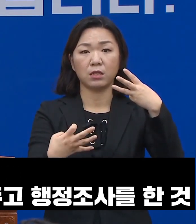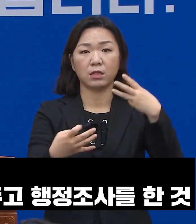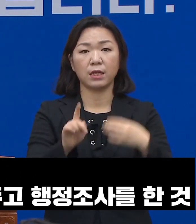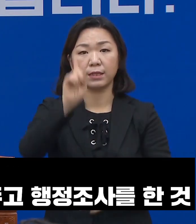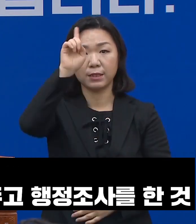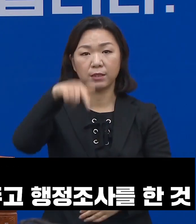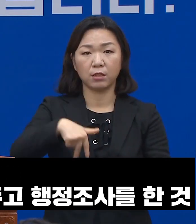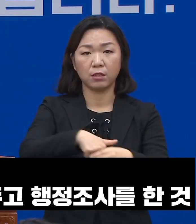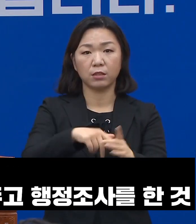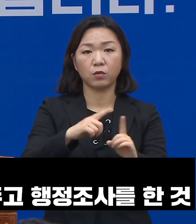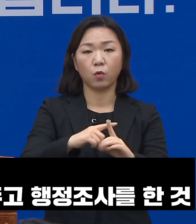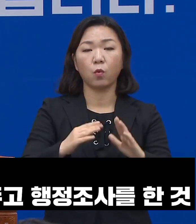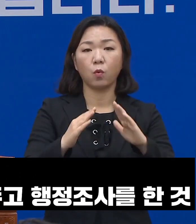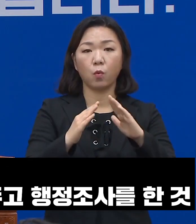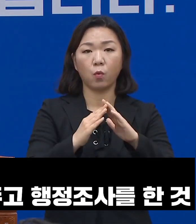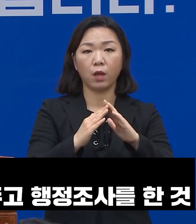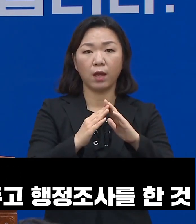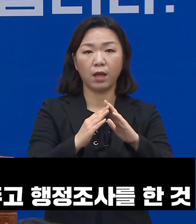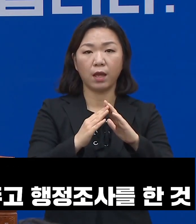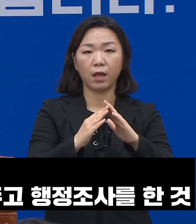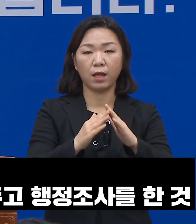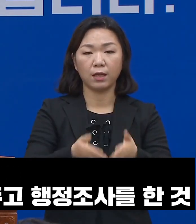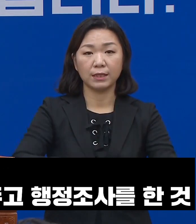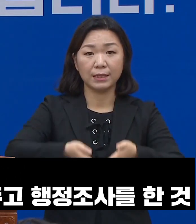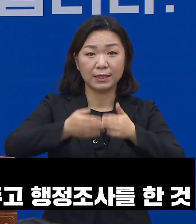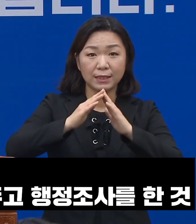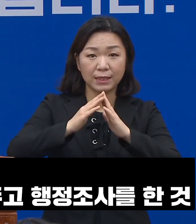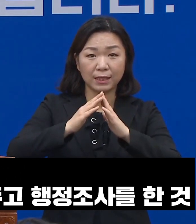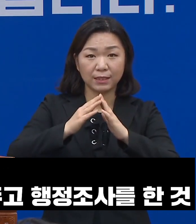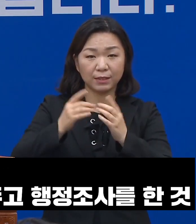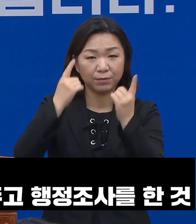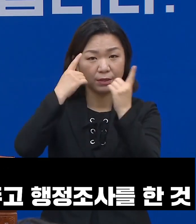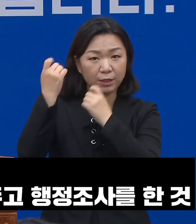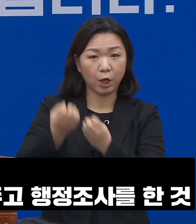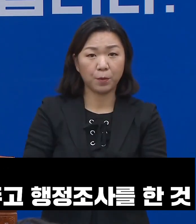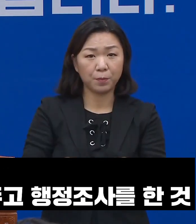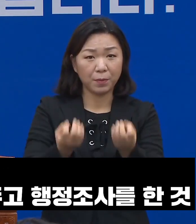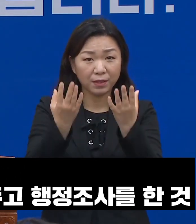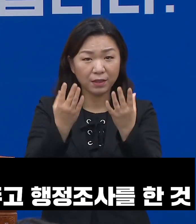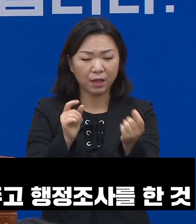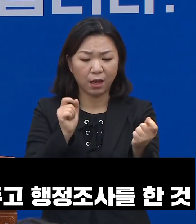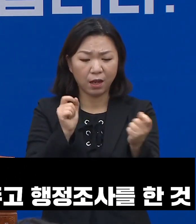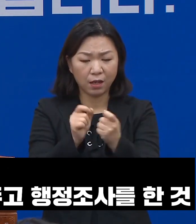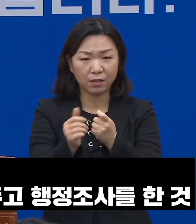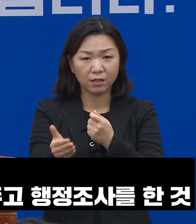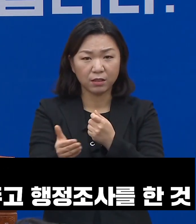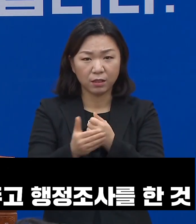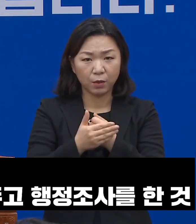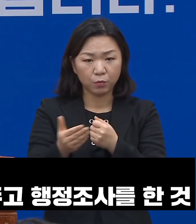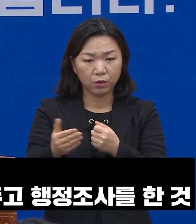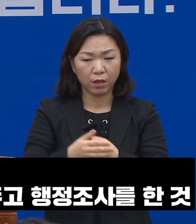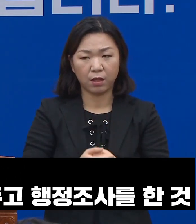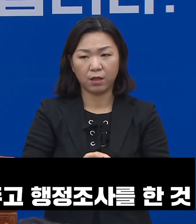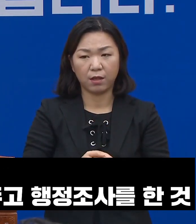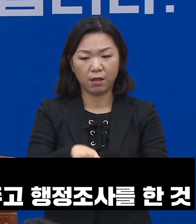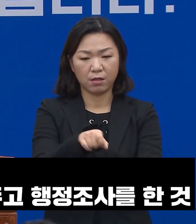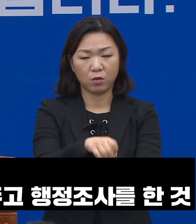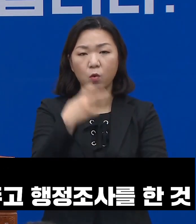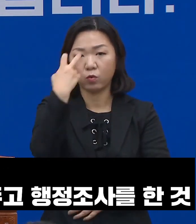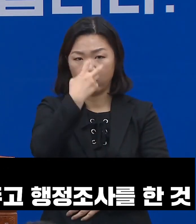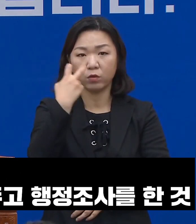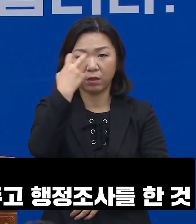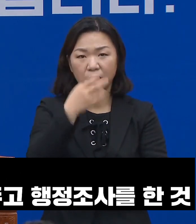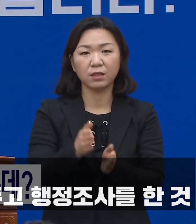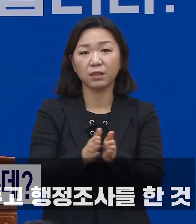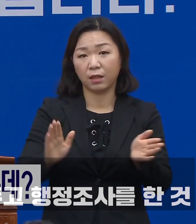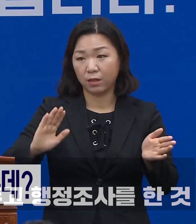신천지 교회의 창립 기념일을 앞두고 여러 가지 목표를 가지고 행정조사를 한